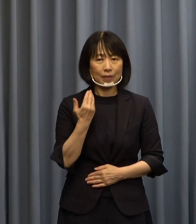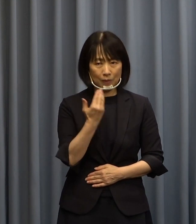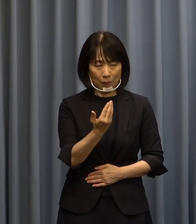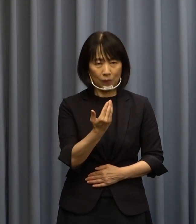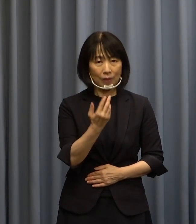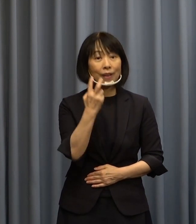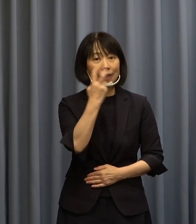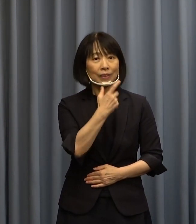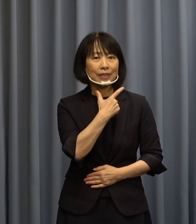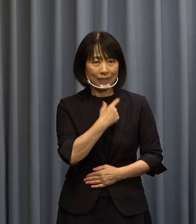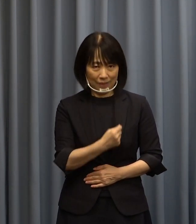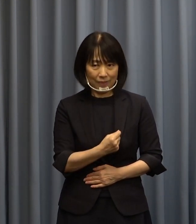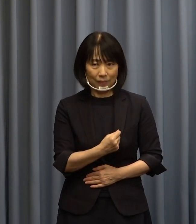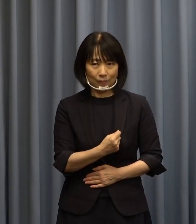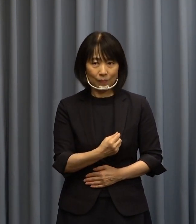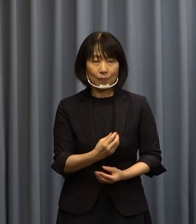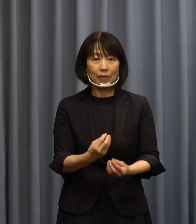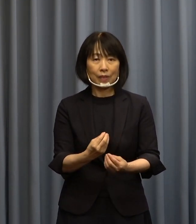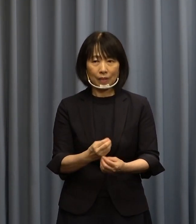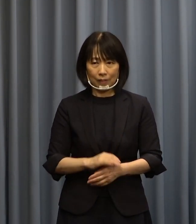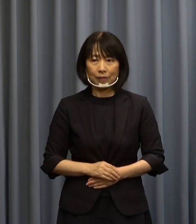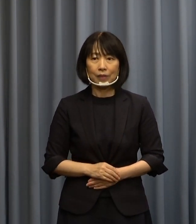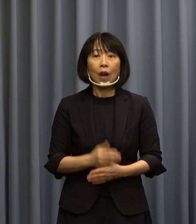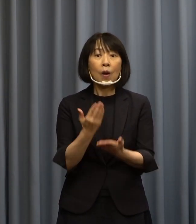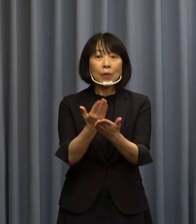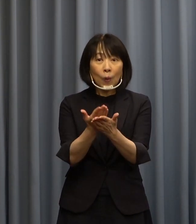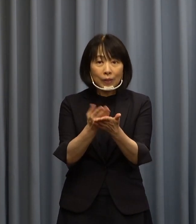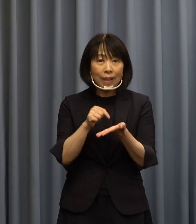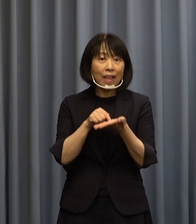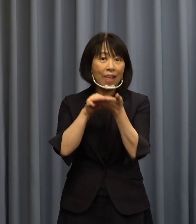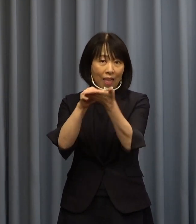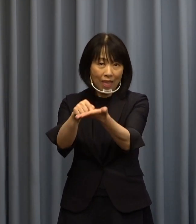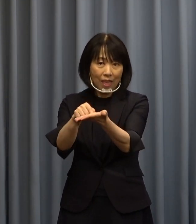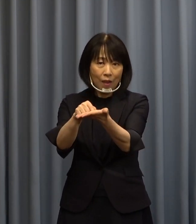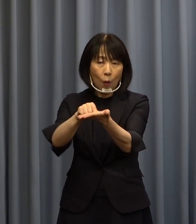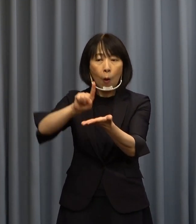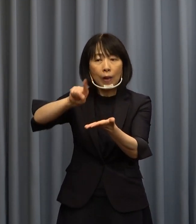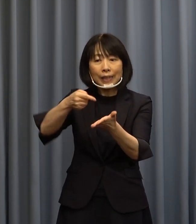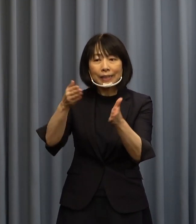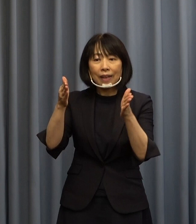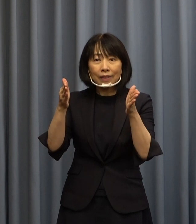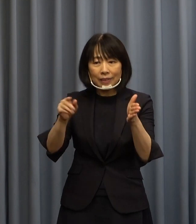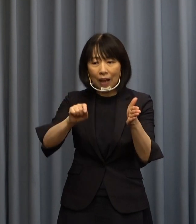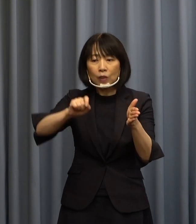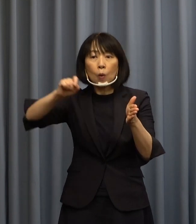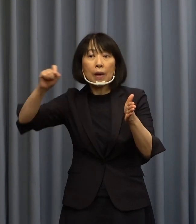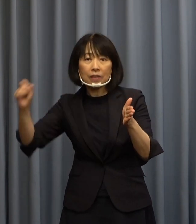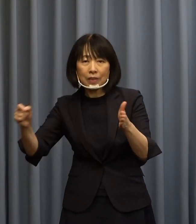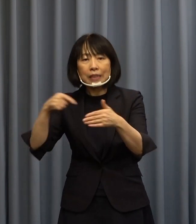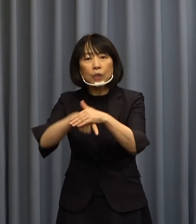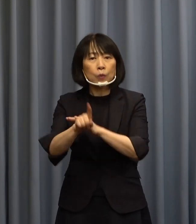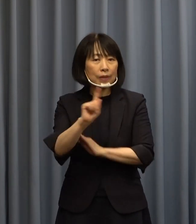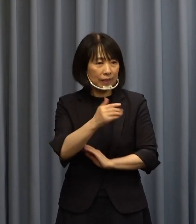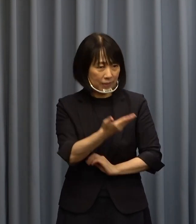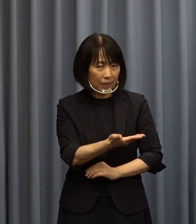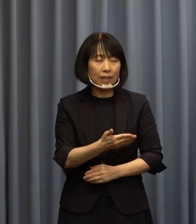確認させていただきます。要請期間を1ヶ月程度にした理由 と、理由をまず教えてください